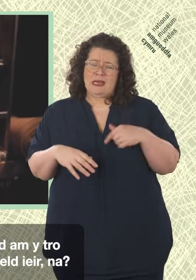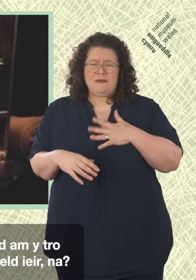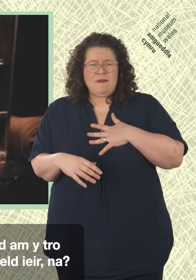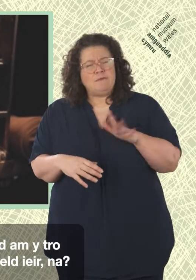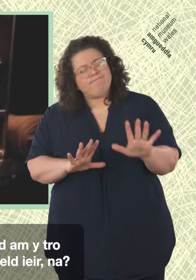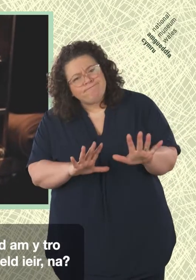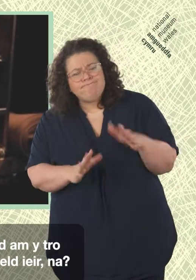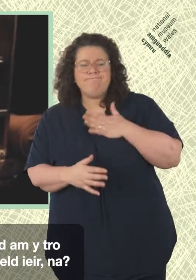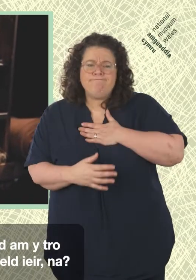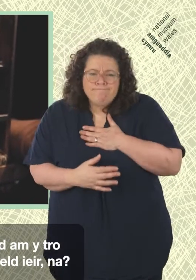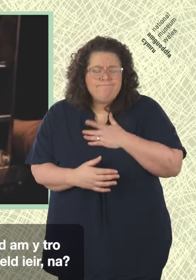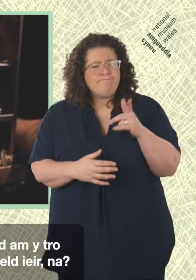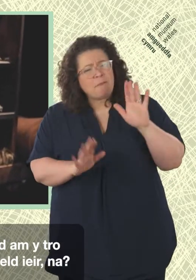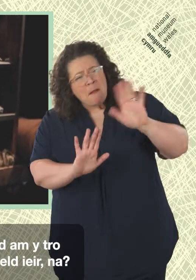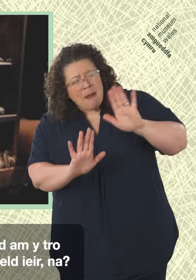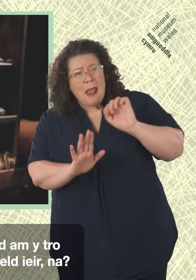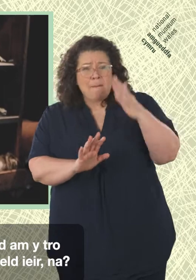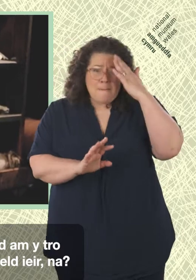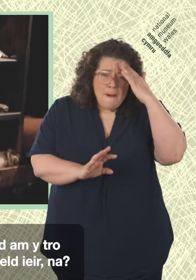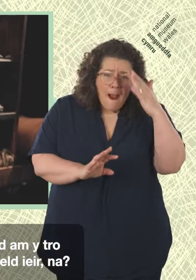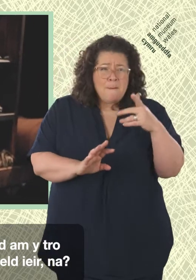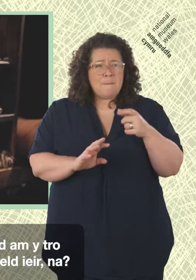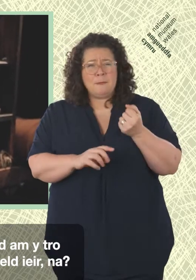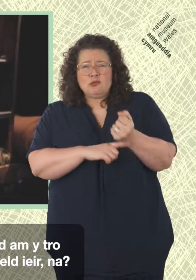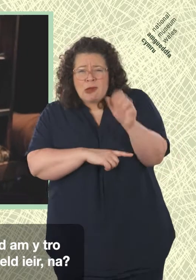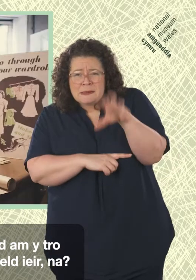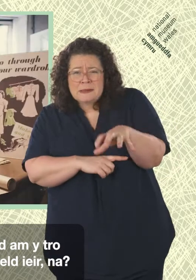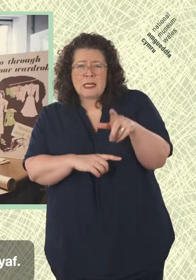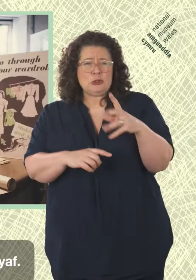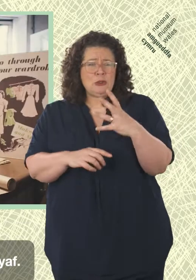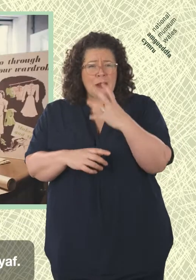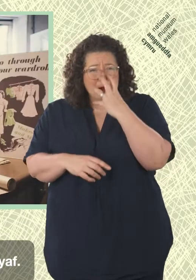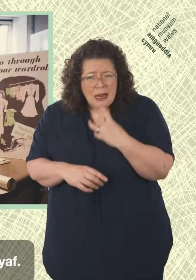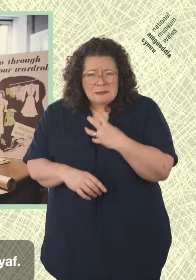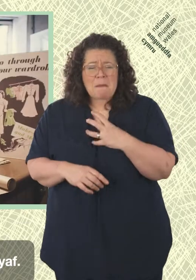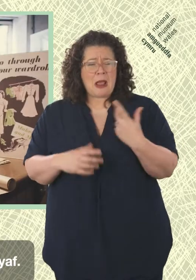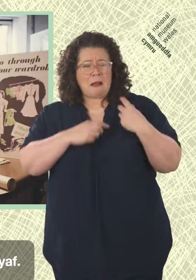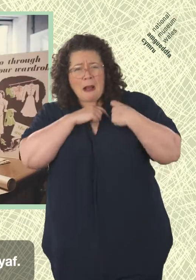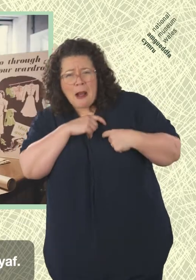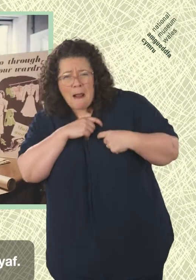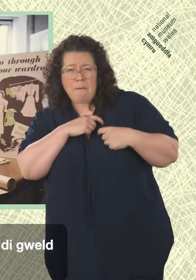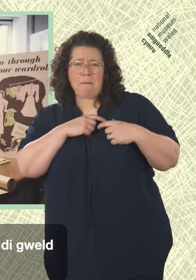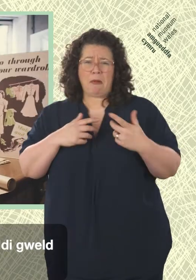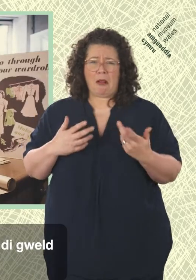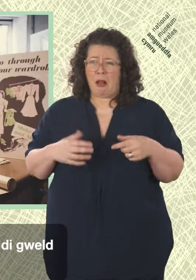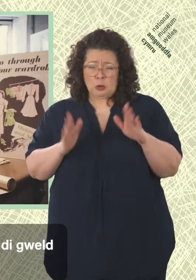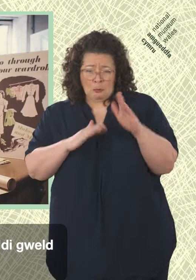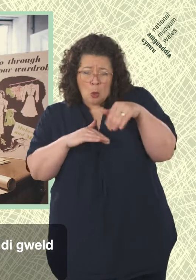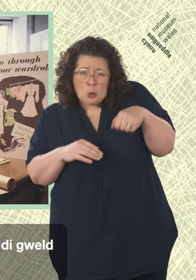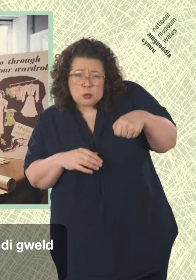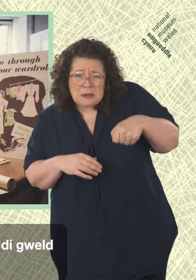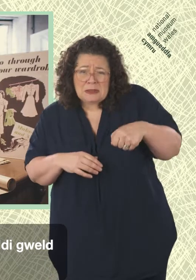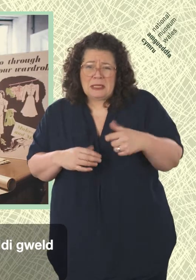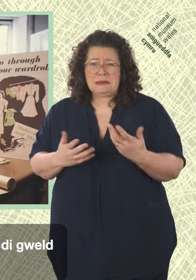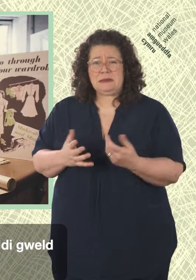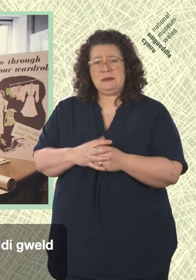am y tro cynta, nath Tommy gweld ieir. Na? Gafodd yr ofn fwyaf. Chymod, oedd e byth